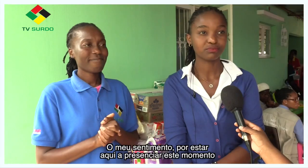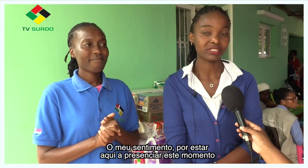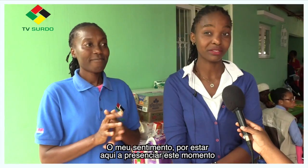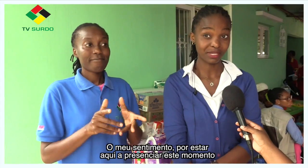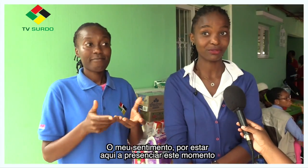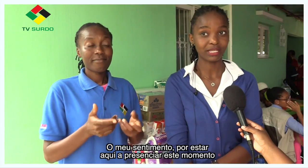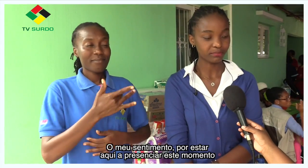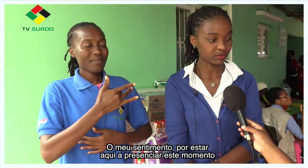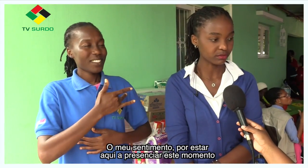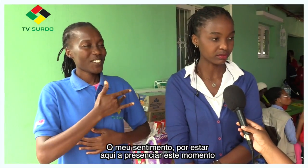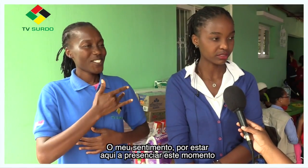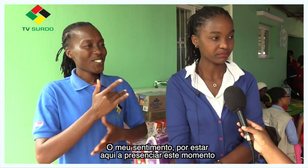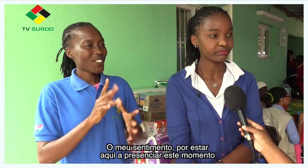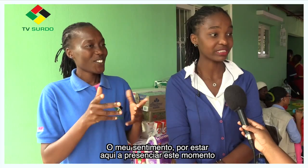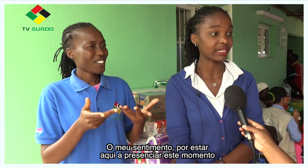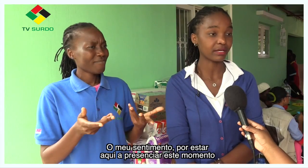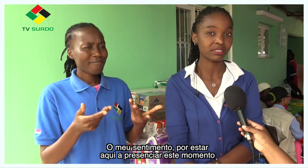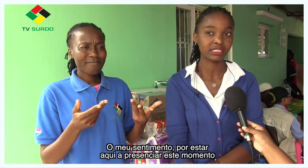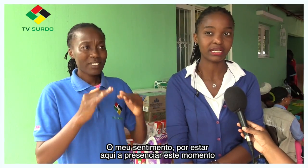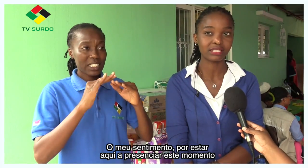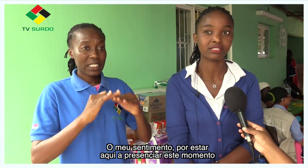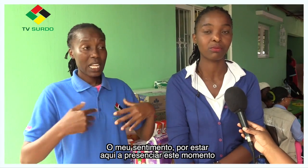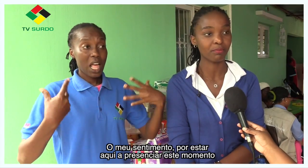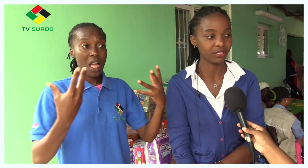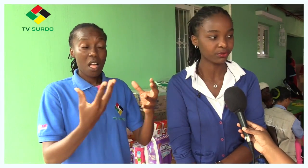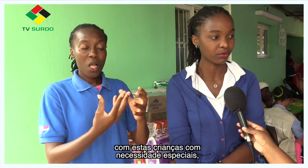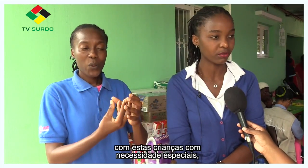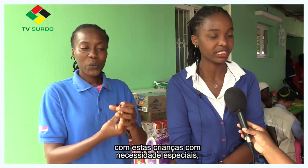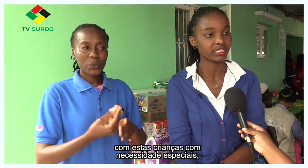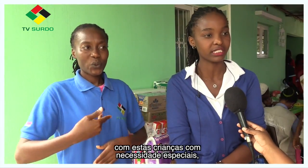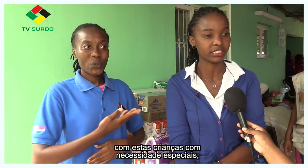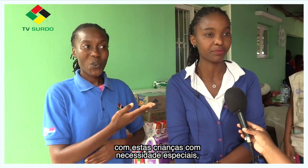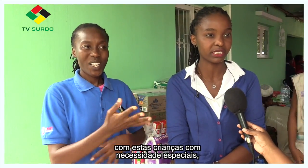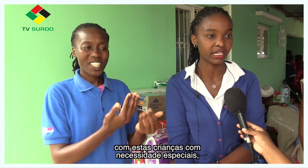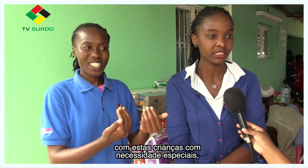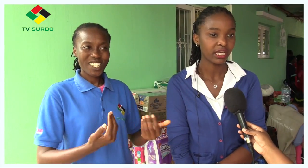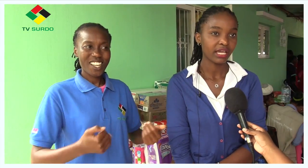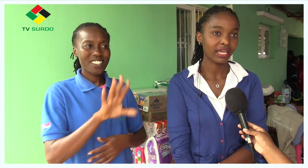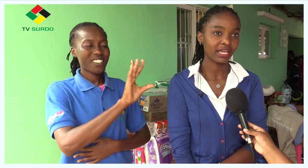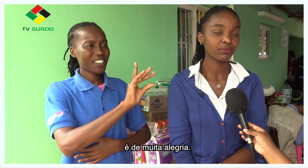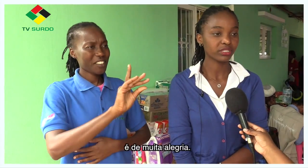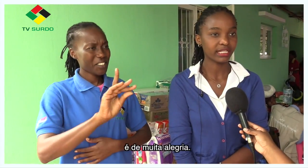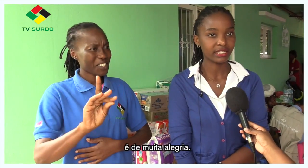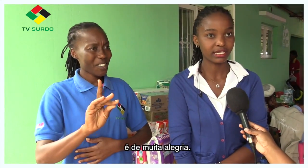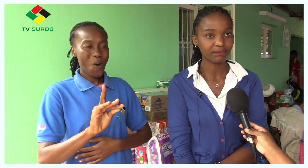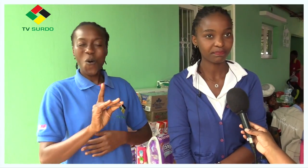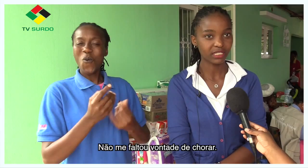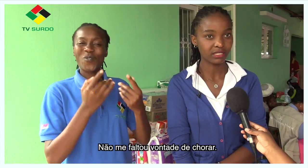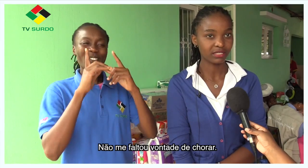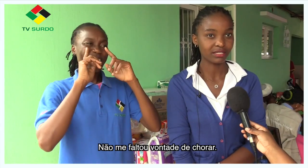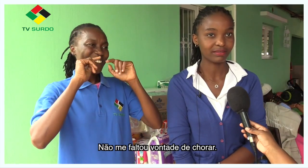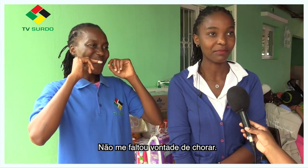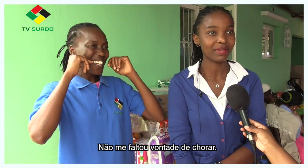O sentimento, né, por estar aqui a presenciar esse momento com essas crianças especiais é de muita alegria